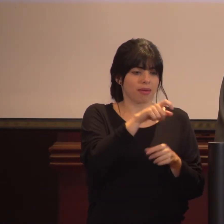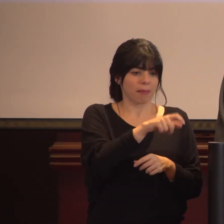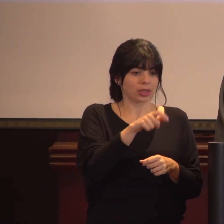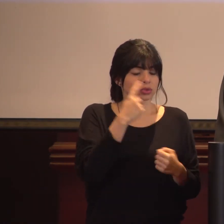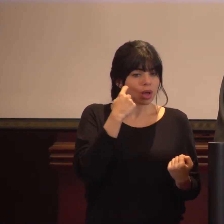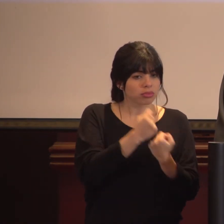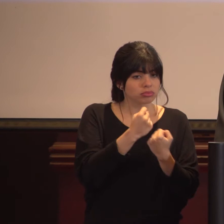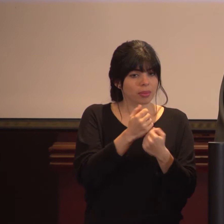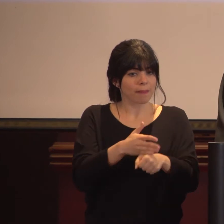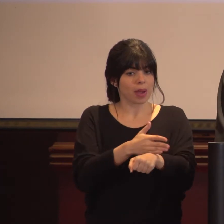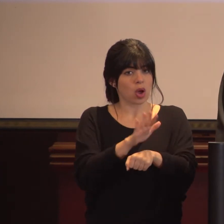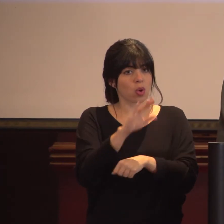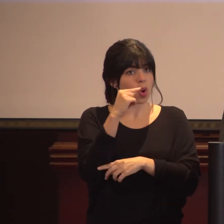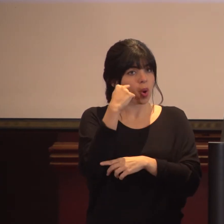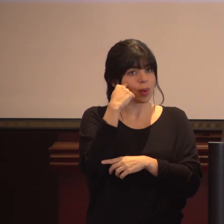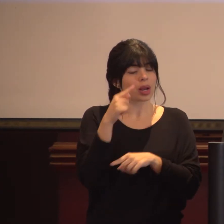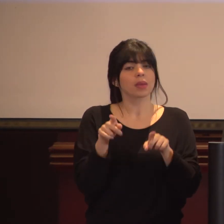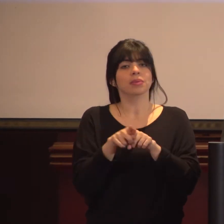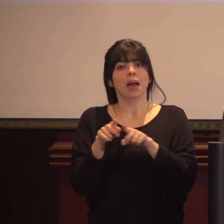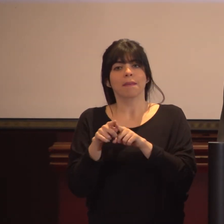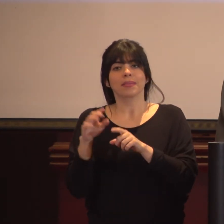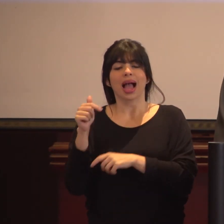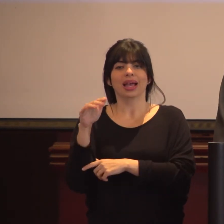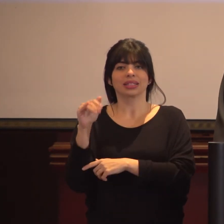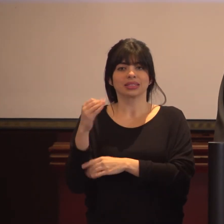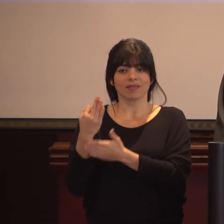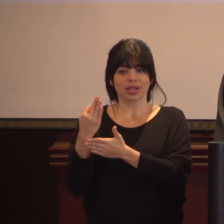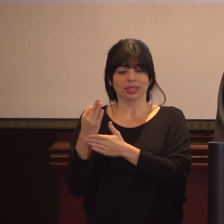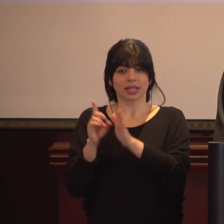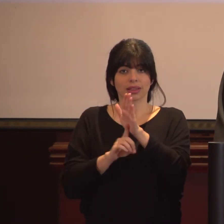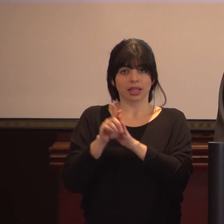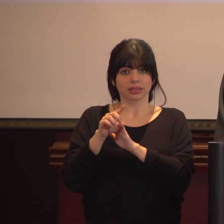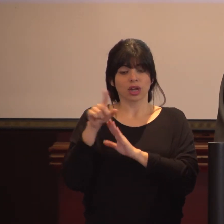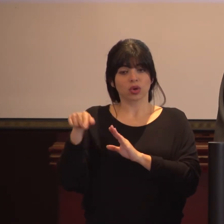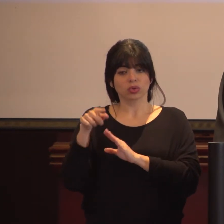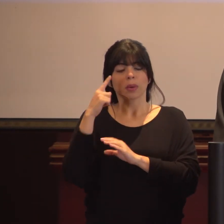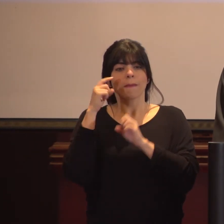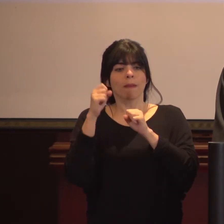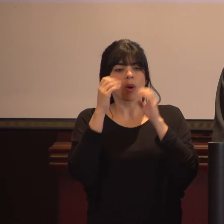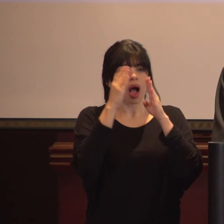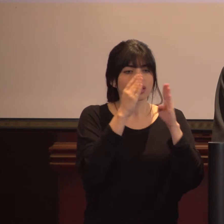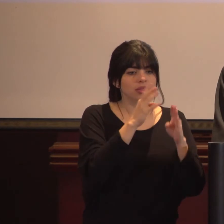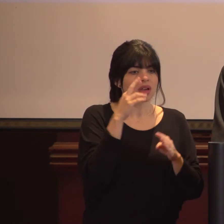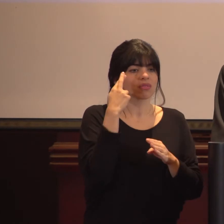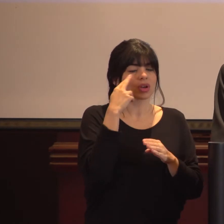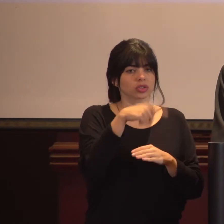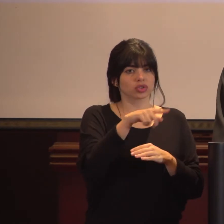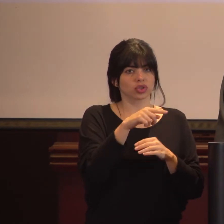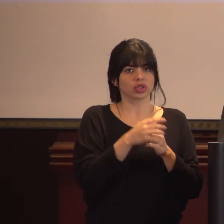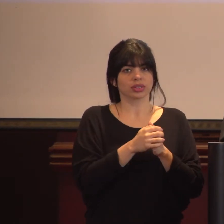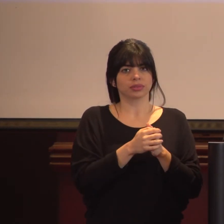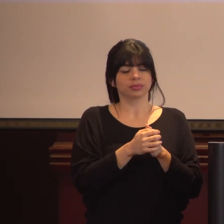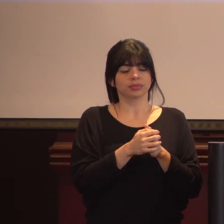la gobernabilidad como agencias financieras y de desarrollo para atender las causas subyacentes